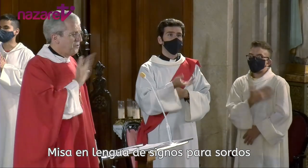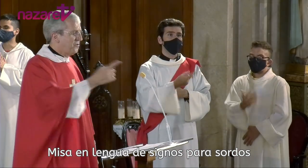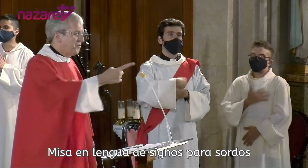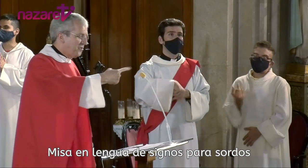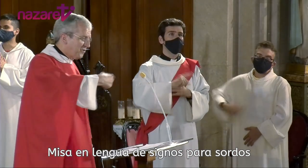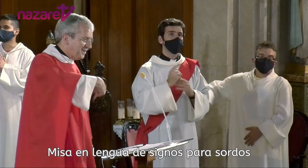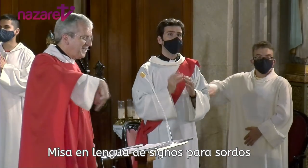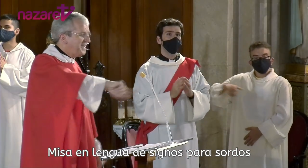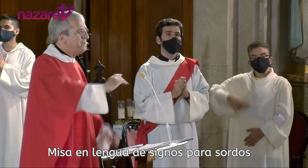Señor, ten